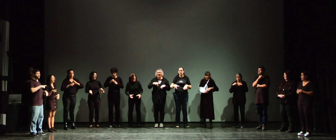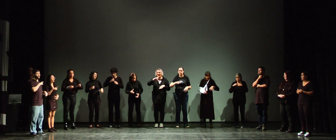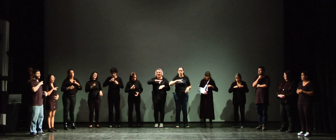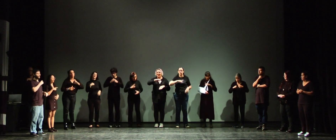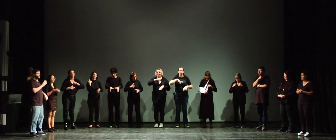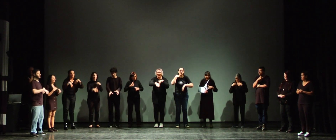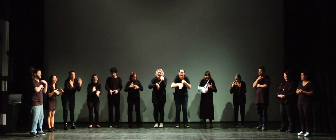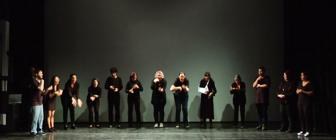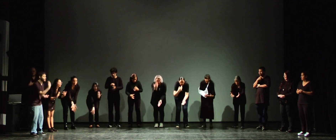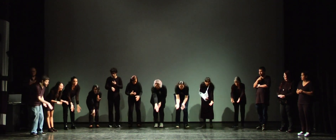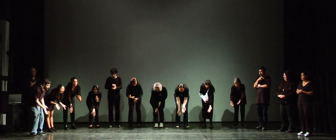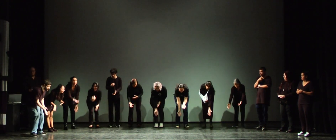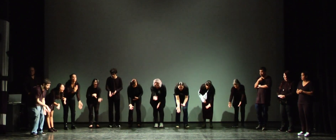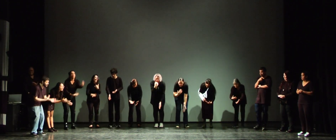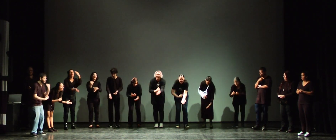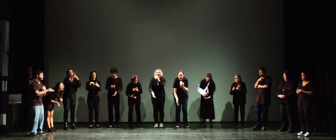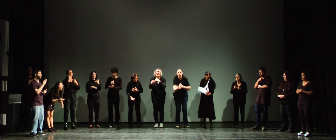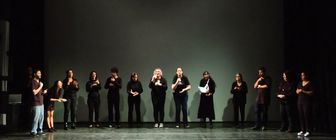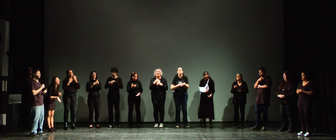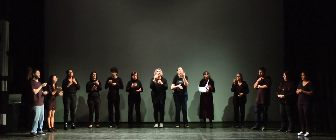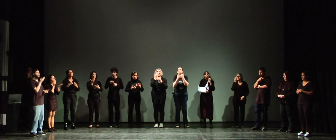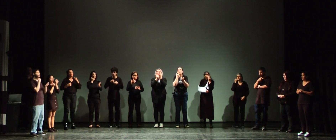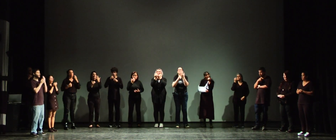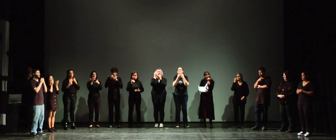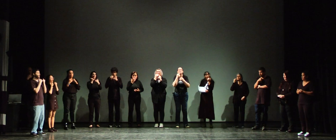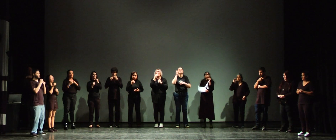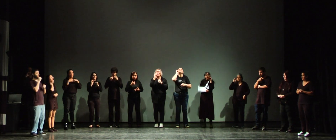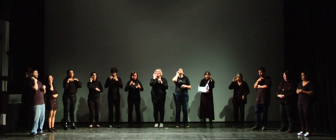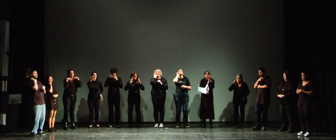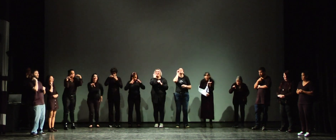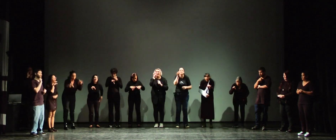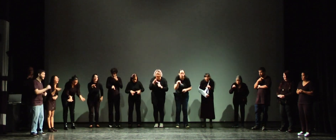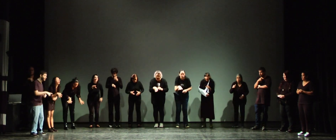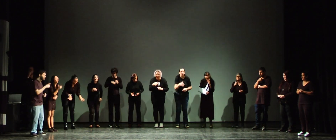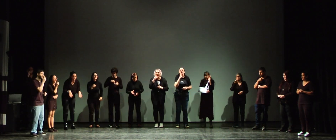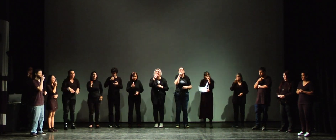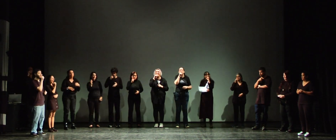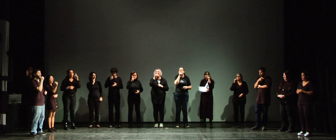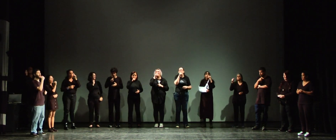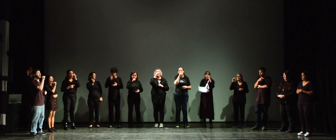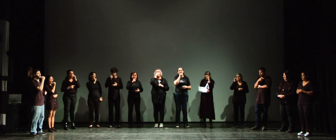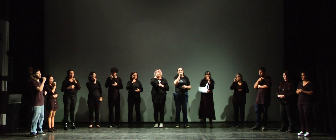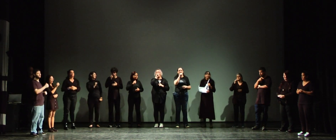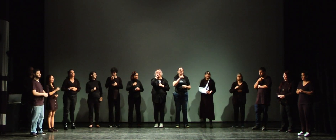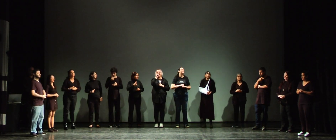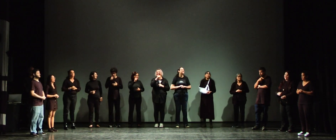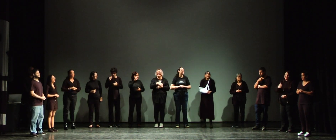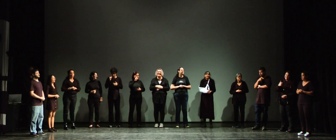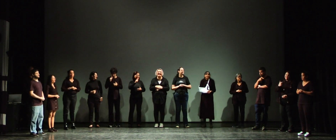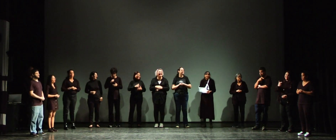um ovo, cai o ovo, pega o ovo, come o ovo, mito o ovo, bebo água. Um,